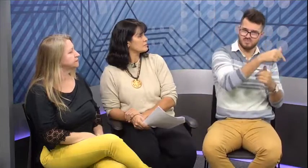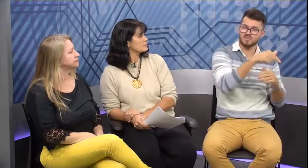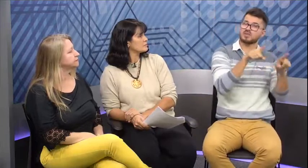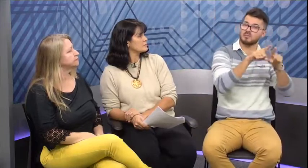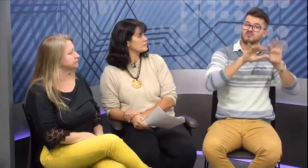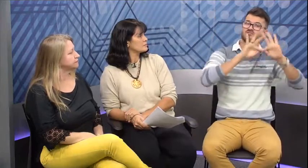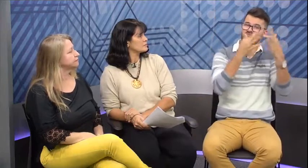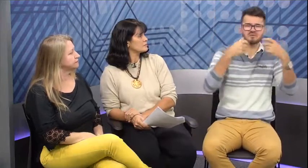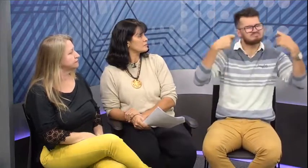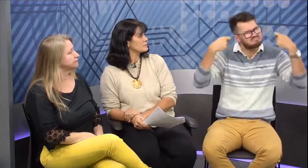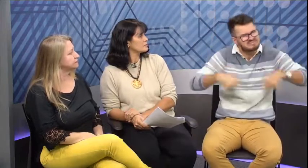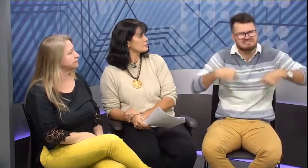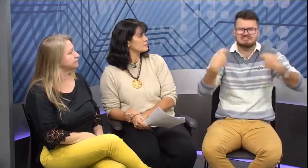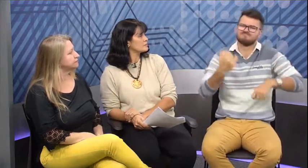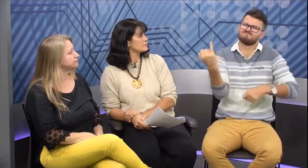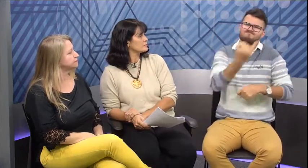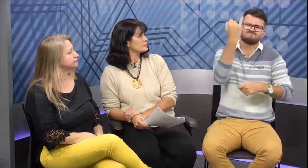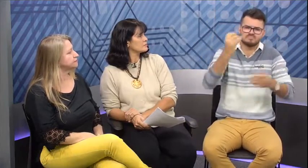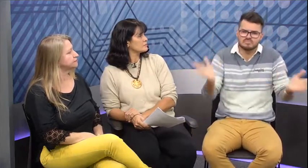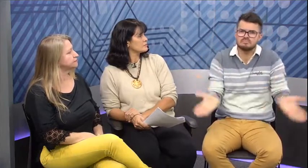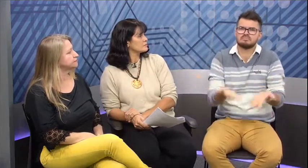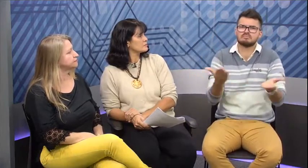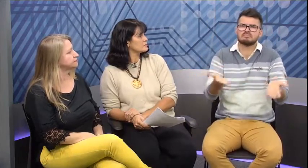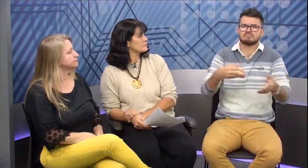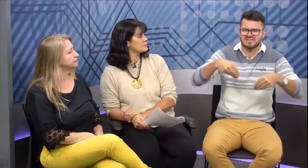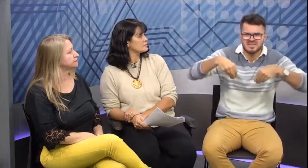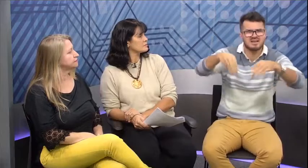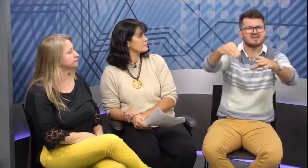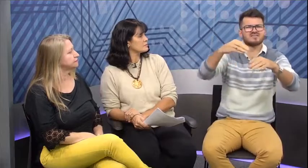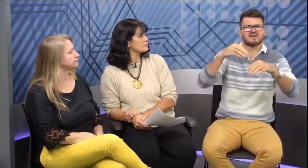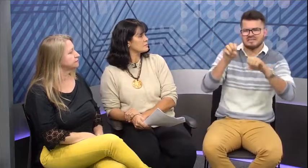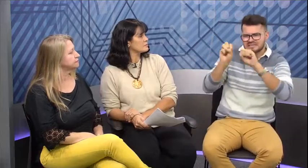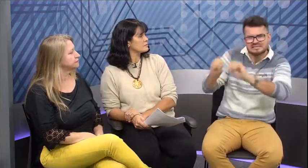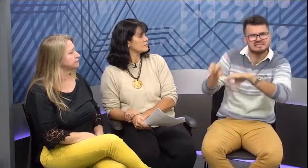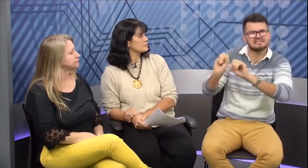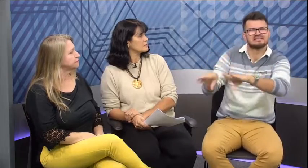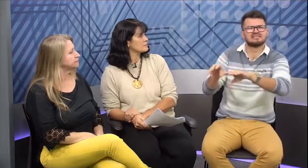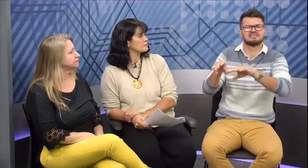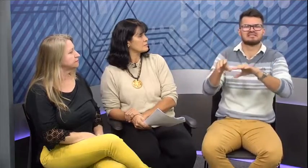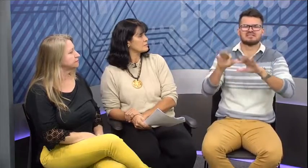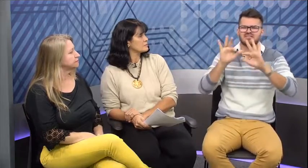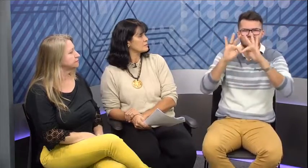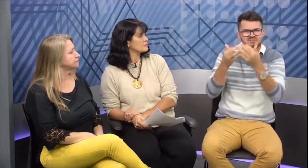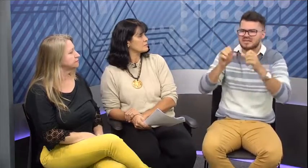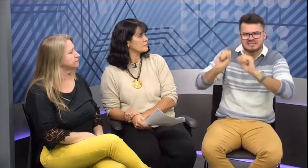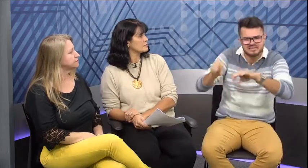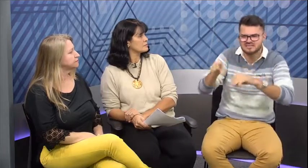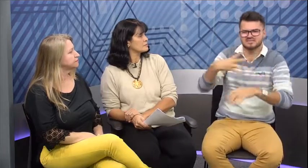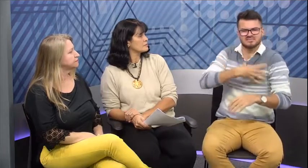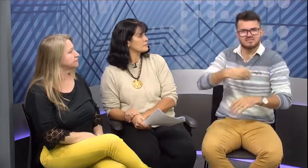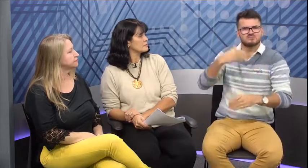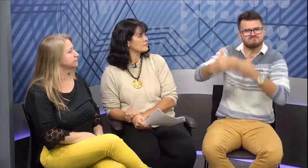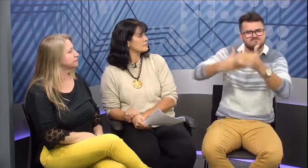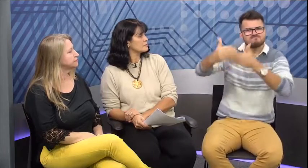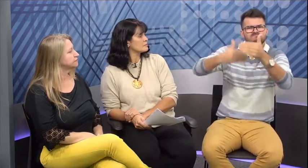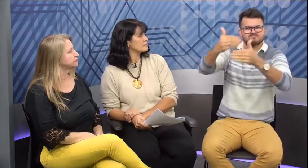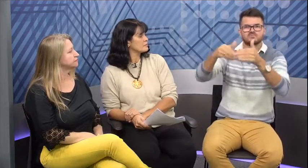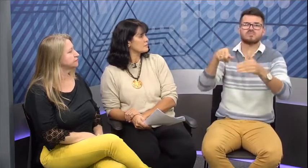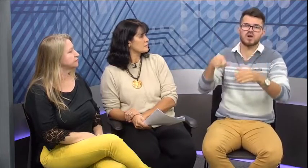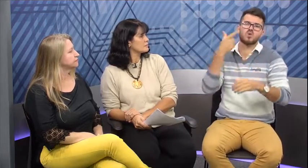pouco mais. Depois o indivíduo pode até mesmo culpar a família pela escolha, né? Mas no levar no ensino, mas buscar